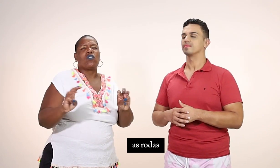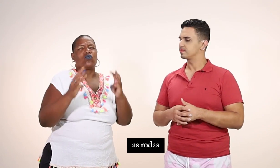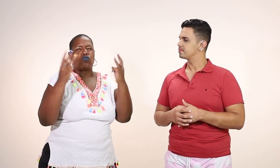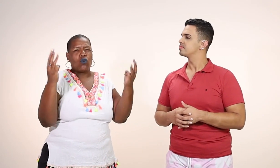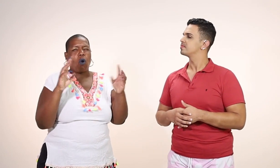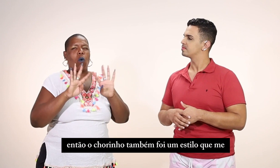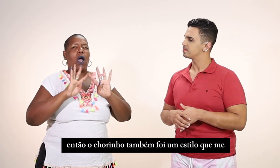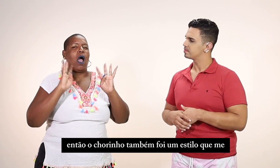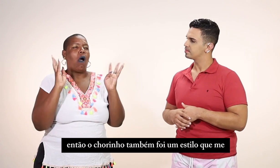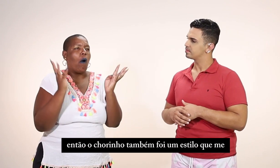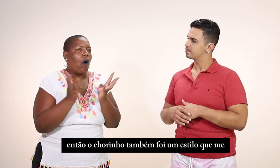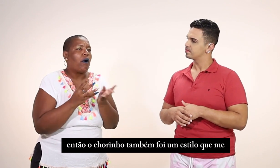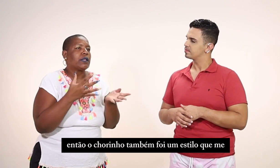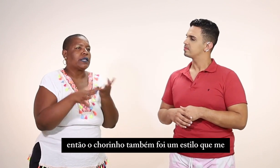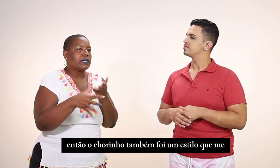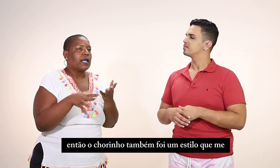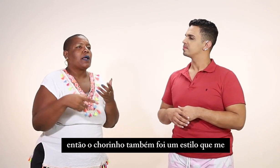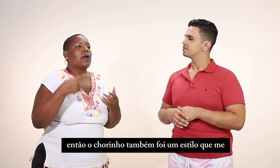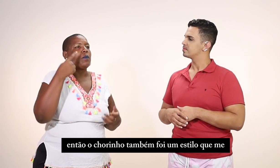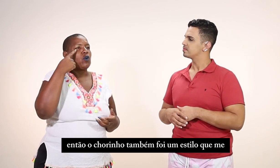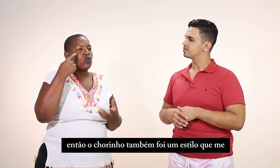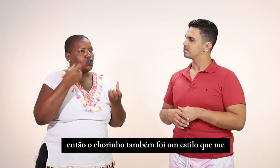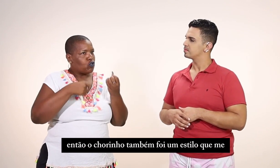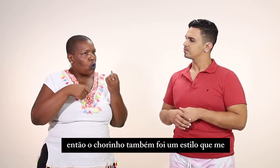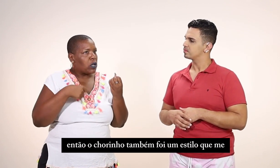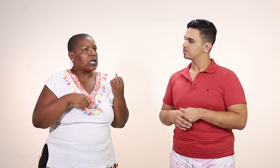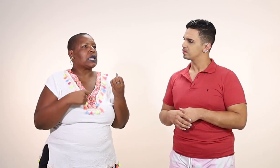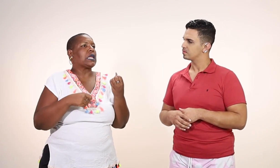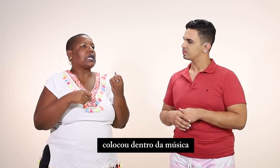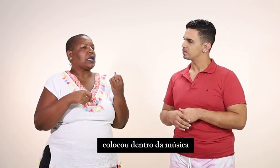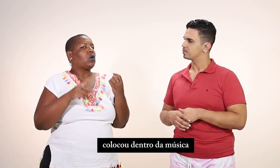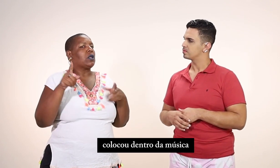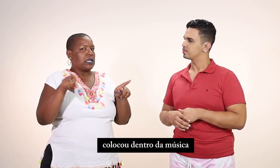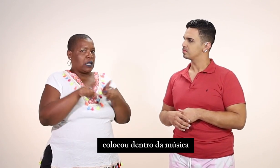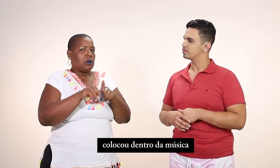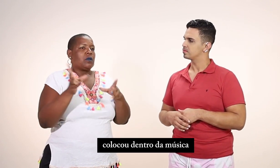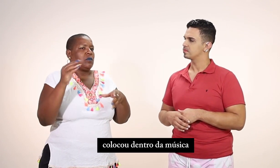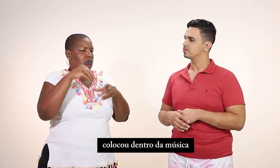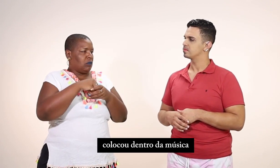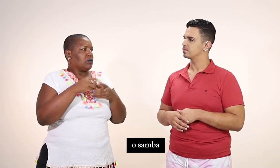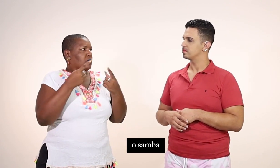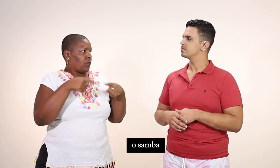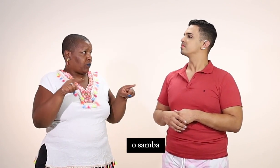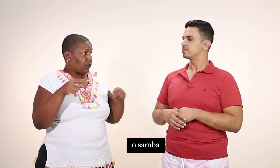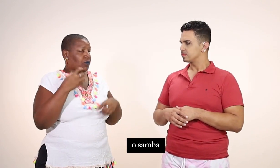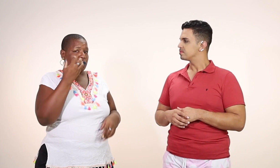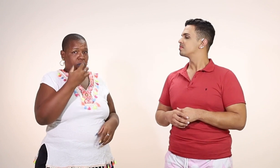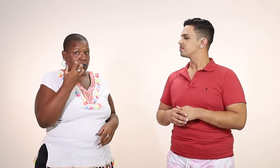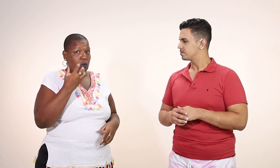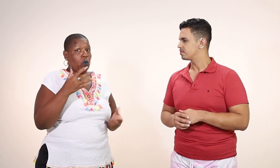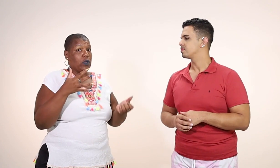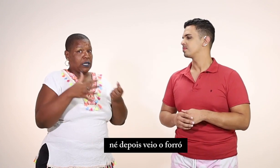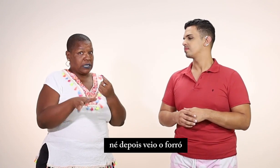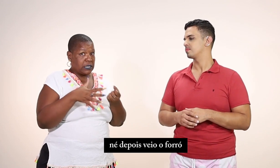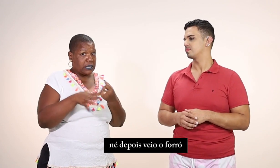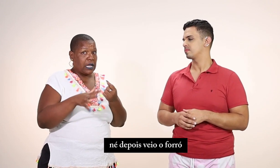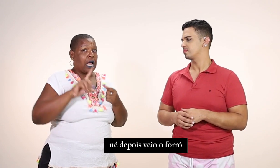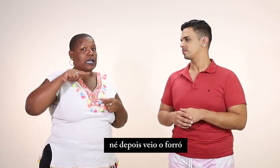rodas. Então o chorinho também foi um estilo que me colocou dentro da música, o samba, né? Depois veio o